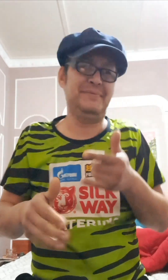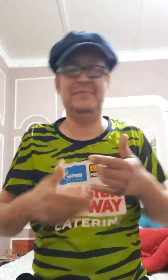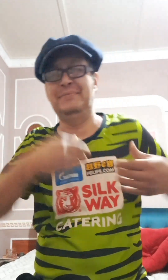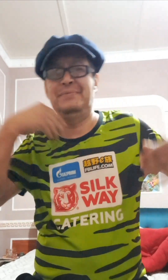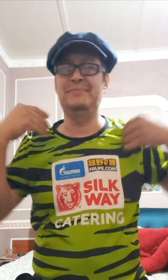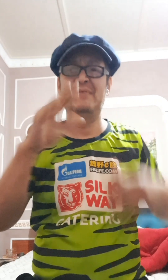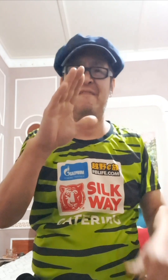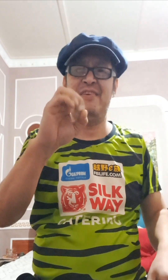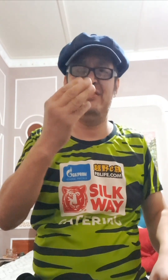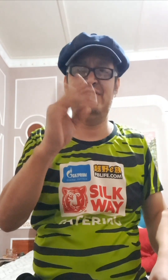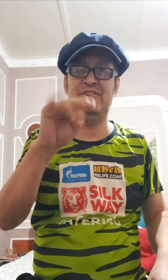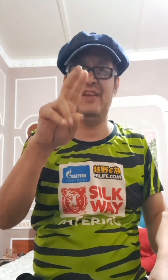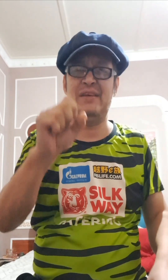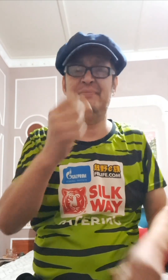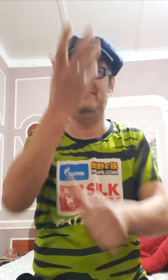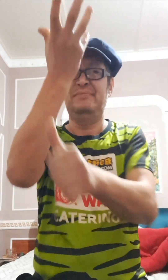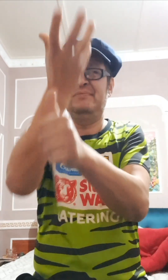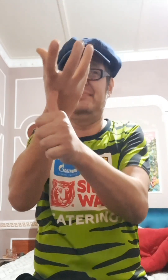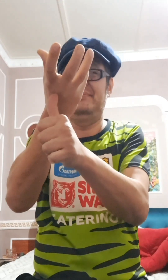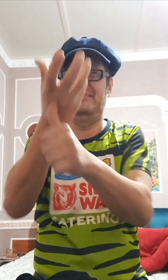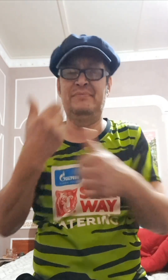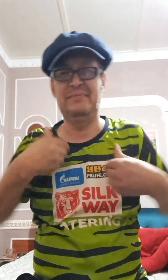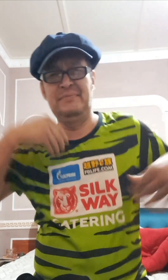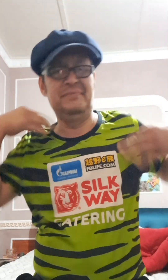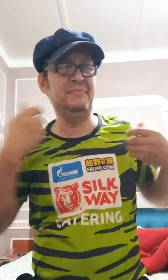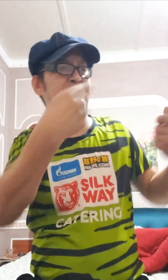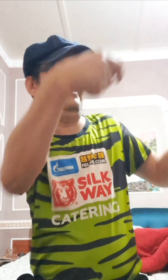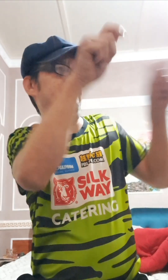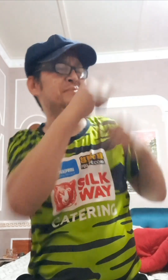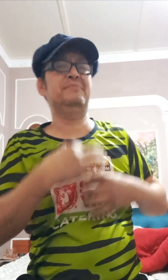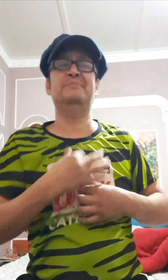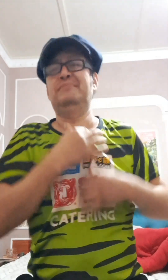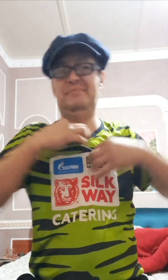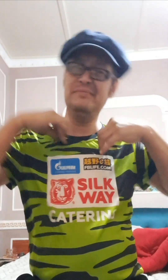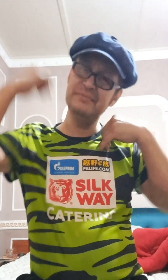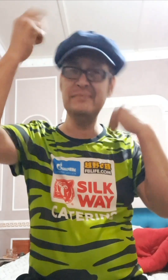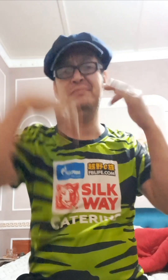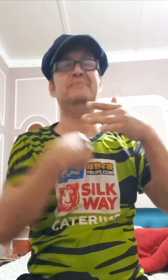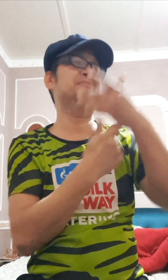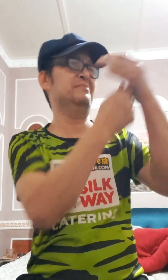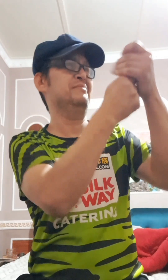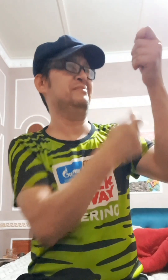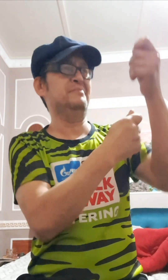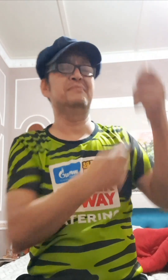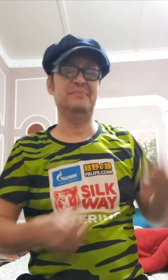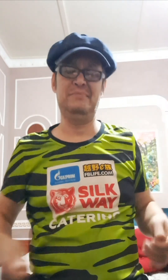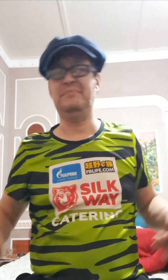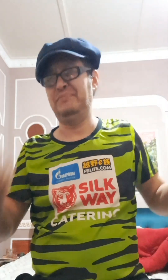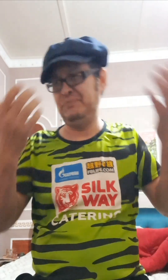Luego, los barriles se colocan sobre una pequeña hoguera durante 45 minutos, para comenzar a liberar los sabores y aromas naturales de la